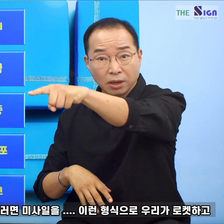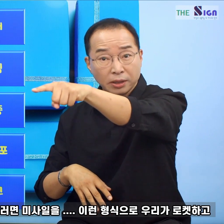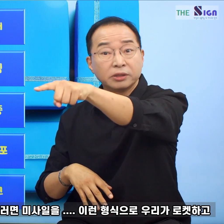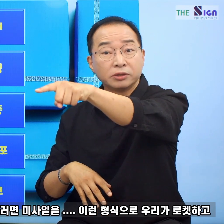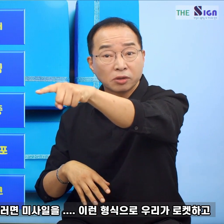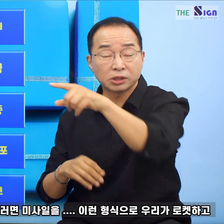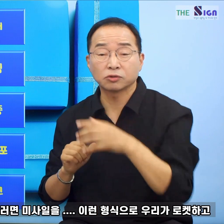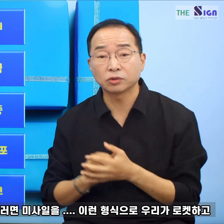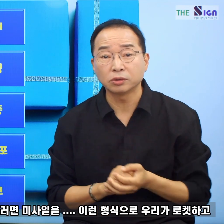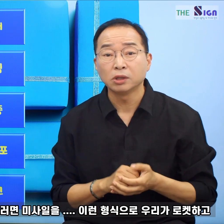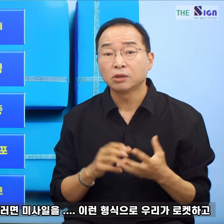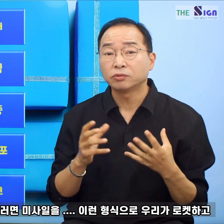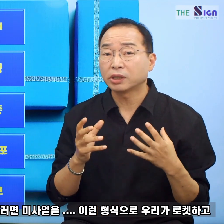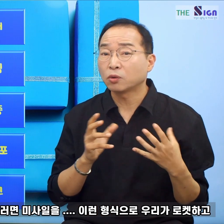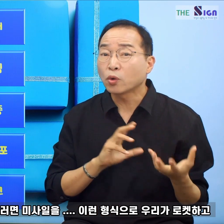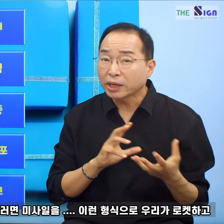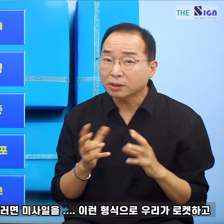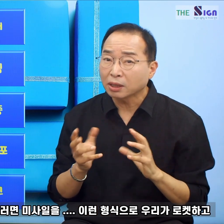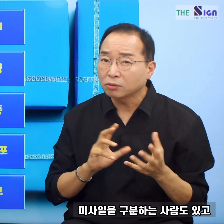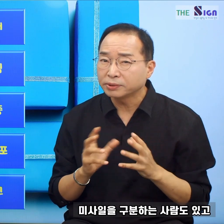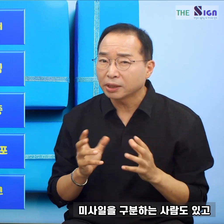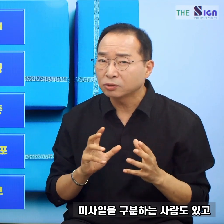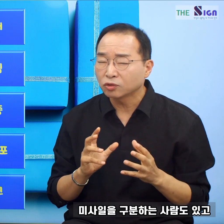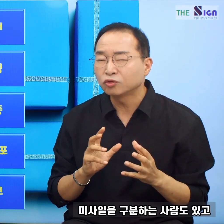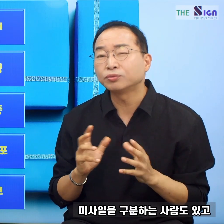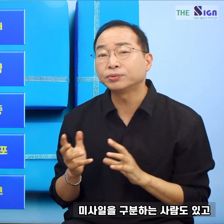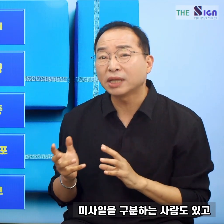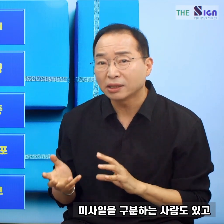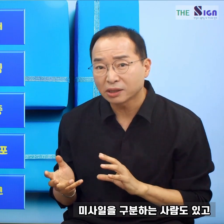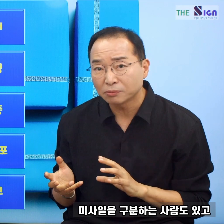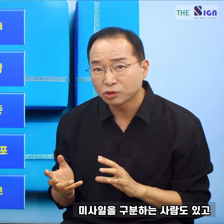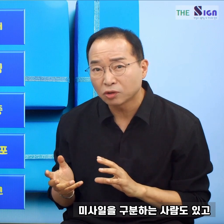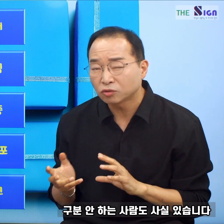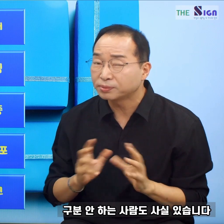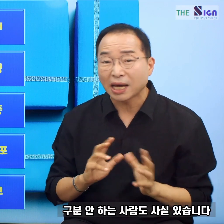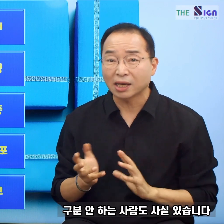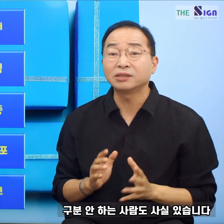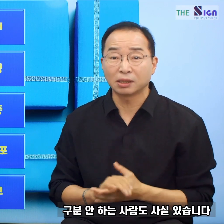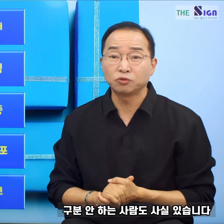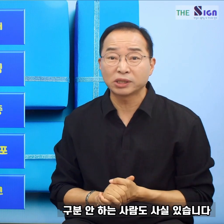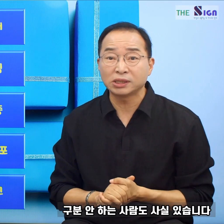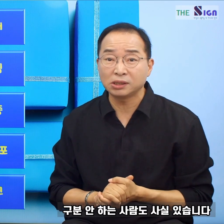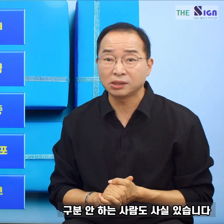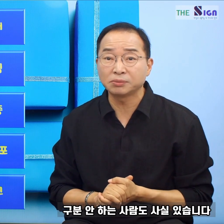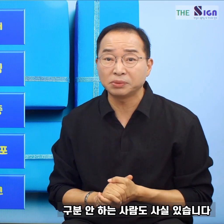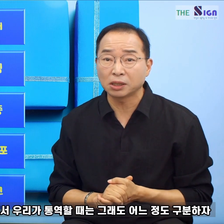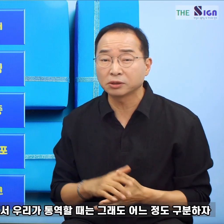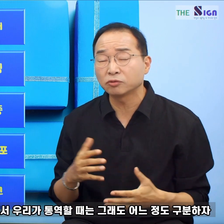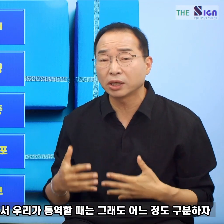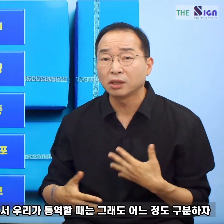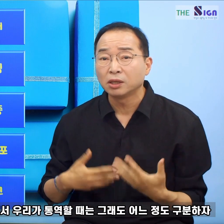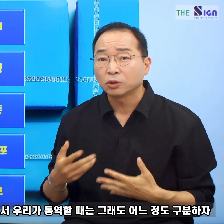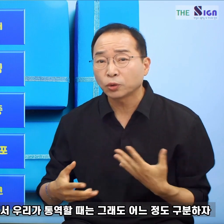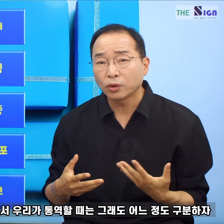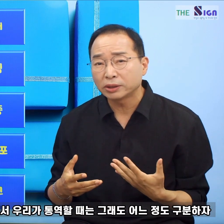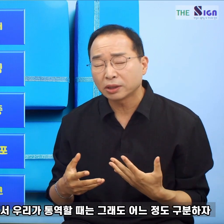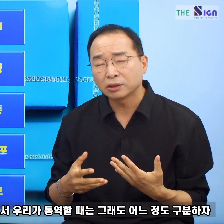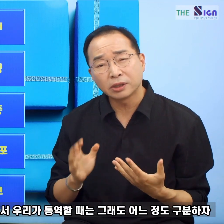이런 형식으로 우리가 로켓하고 미사일을 좀 구분하는 사람도 있고 구분 안 하는 사람도 사실 있습니다. 그래서 우리가 통역할 때는